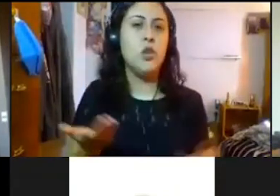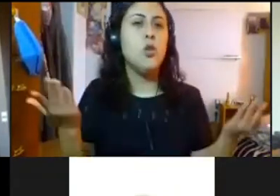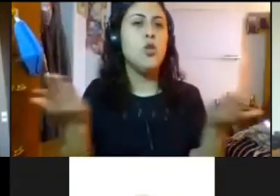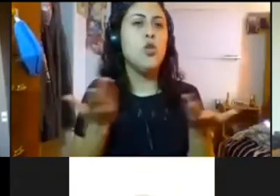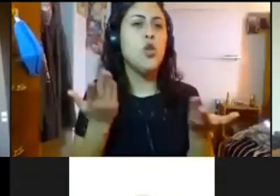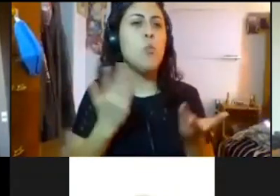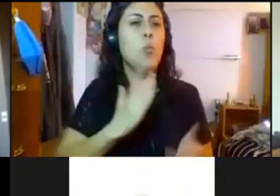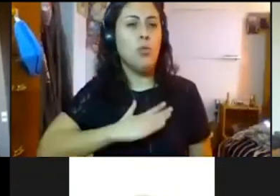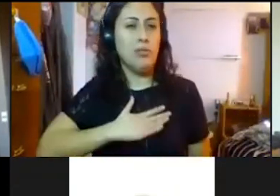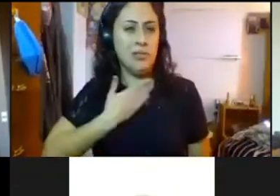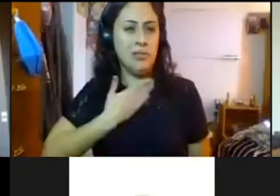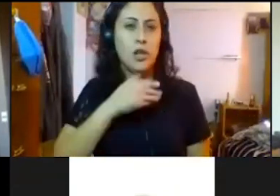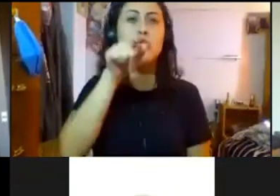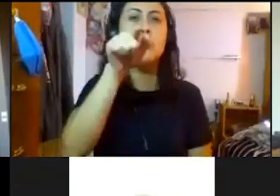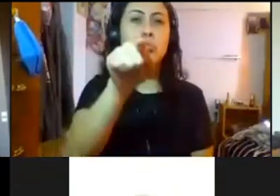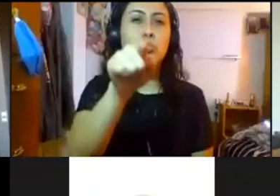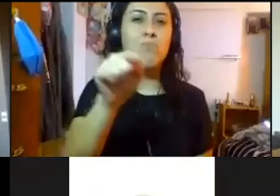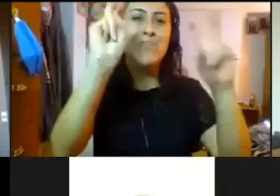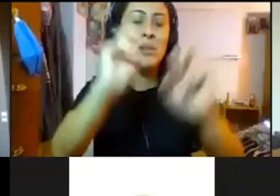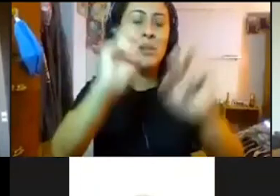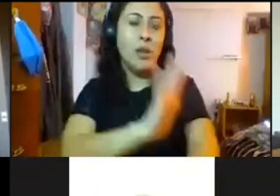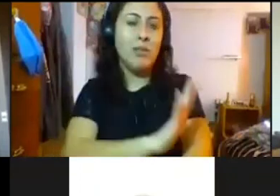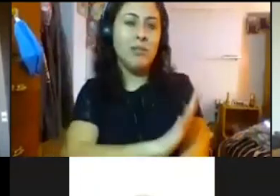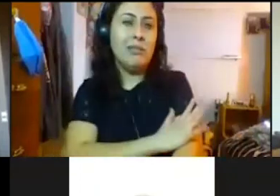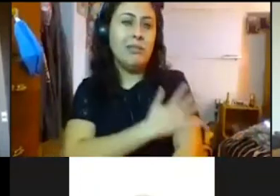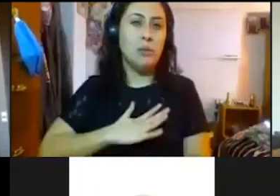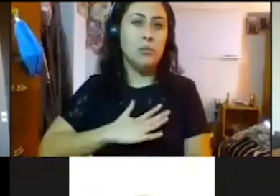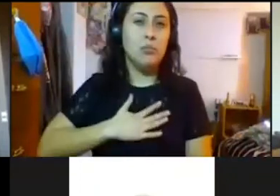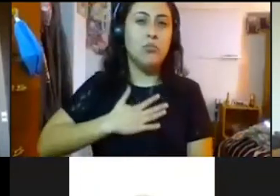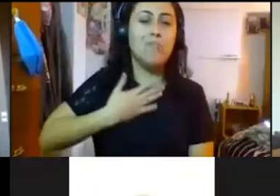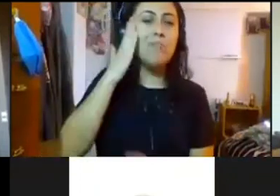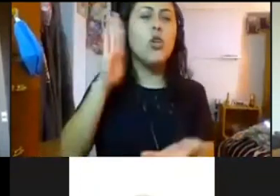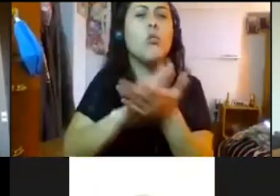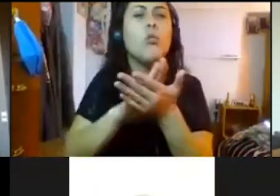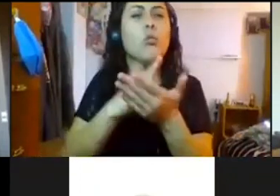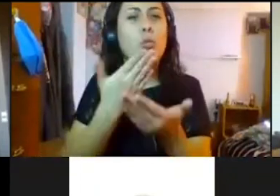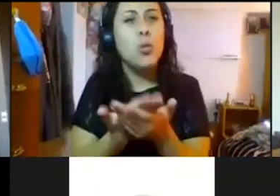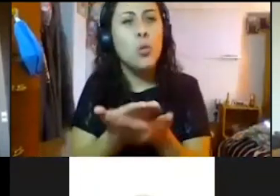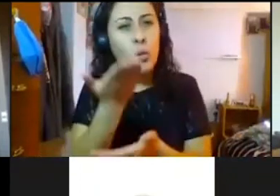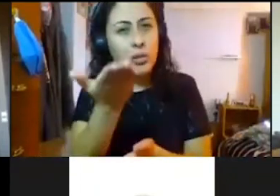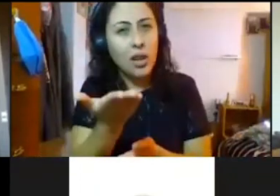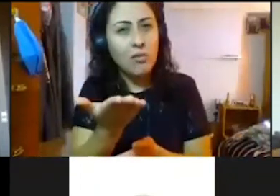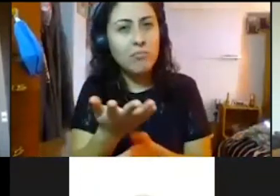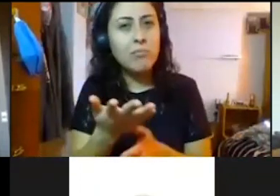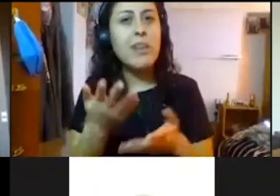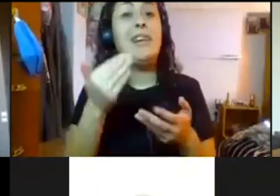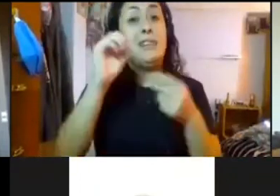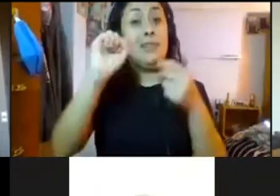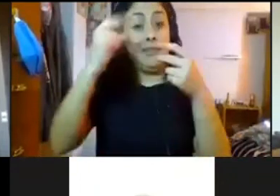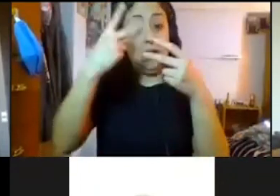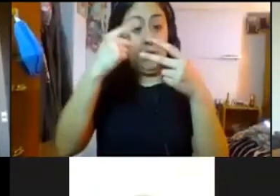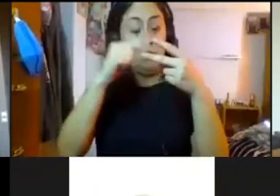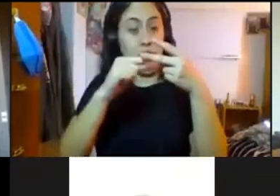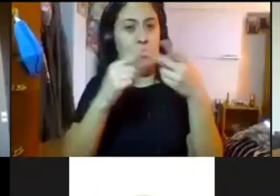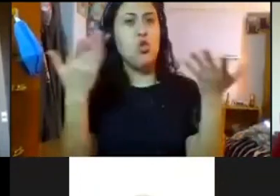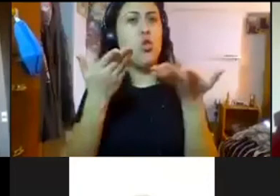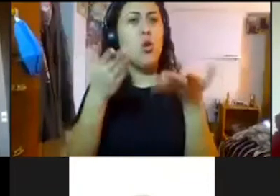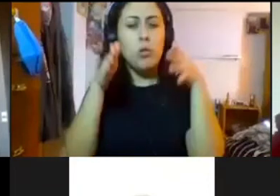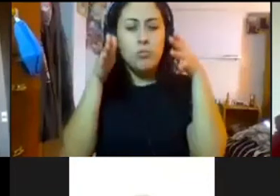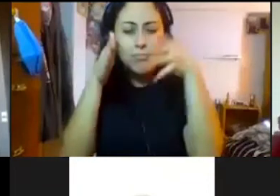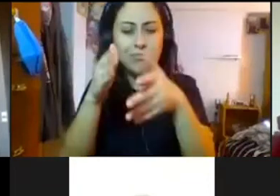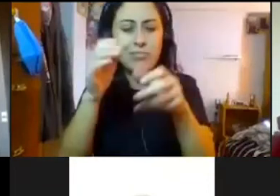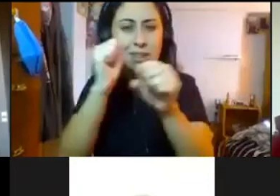actualmente emocionalmente? ¿Y cómo sobrelleva el trabajo laboral desde casa cuando los estudiantes no